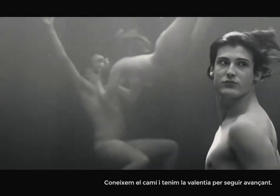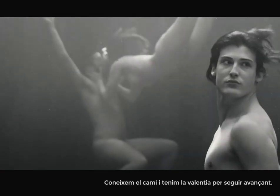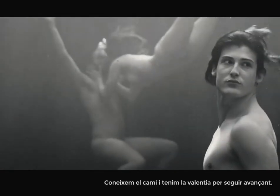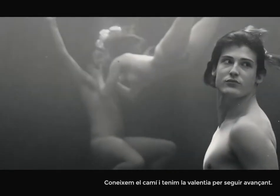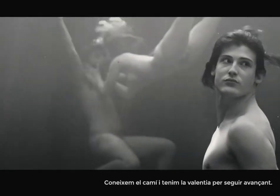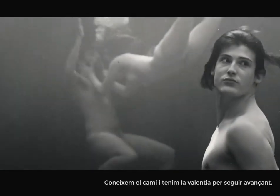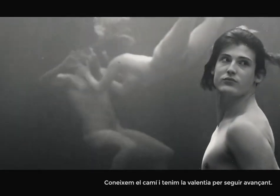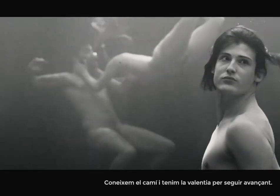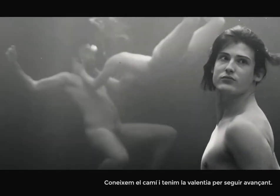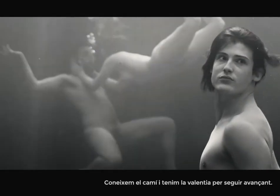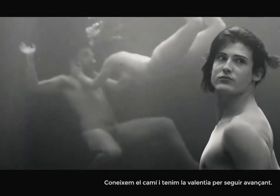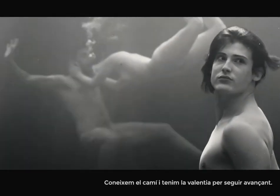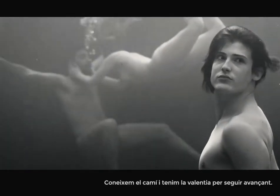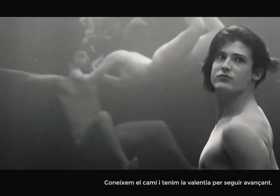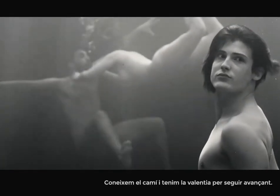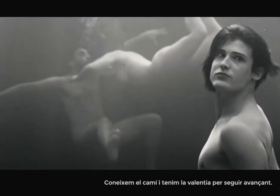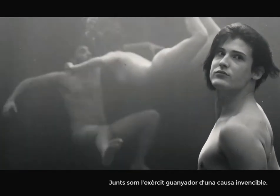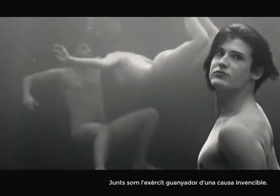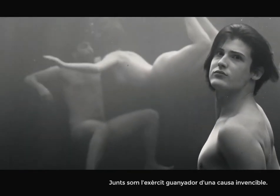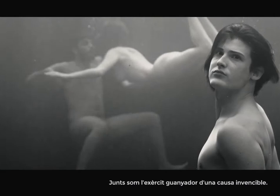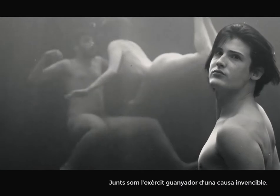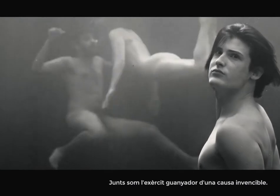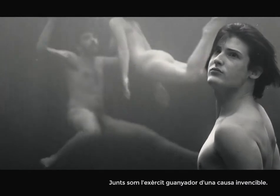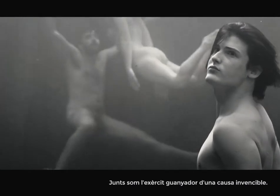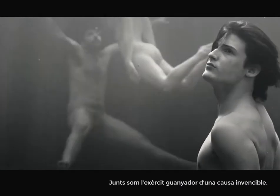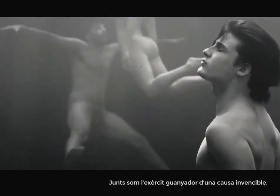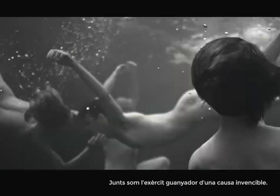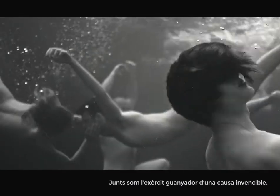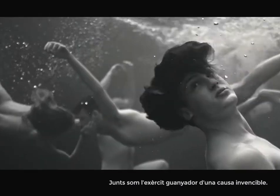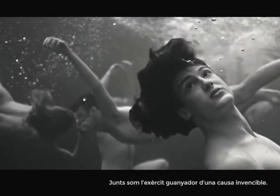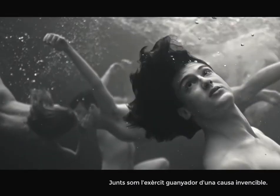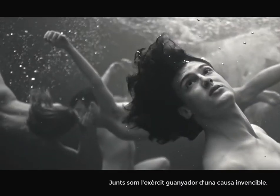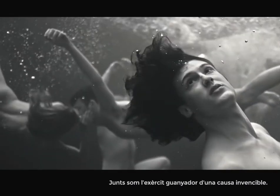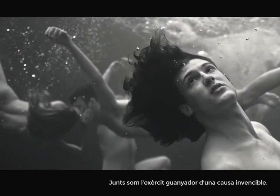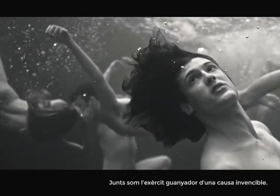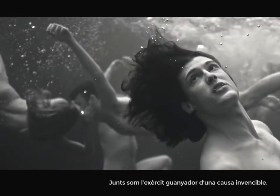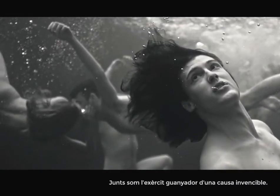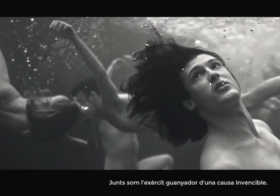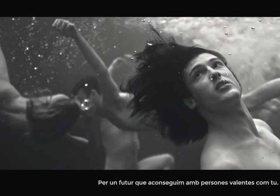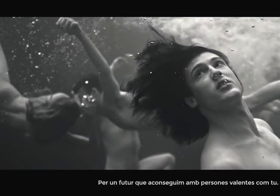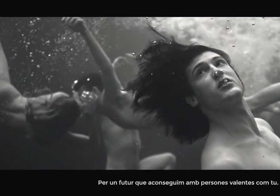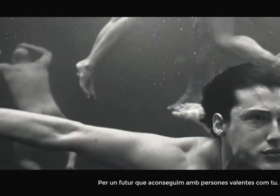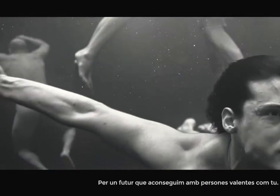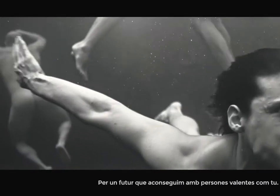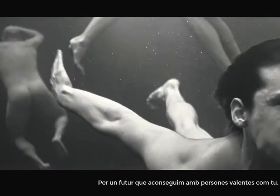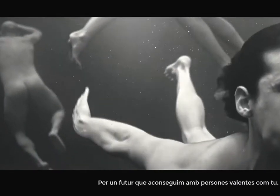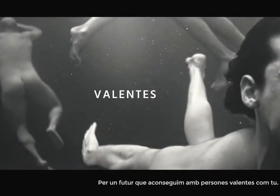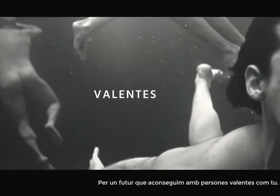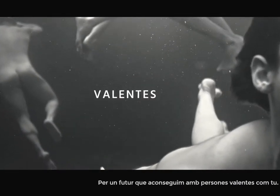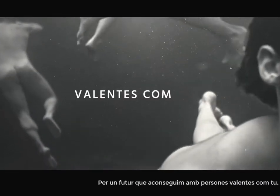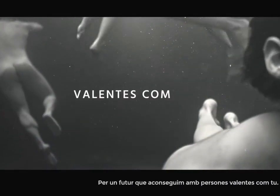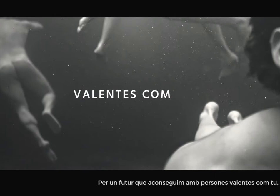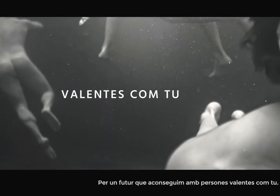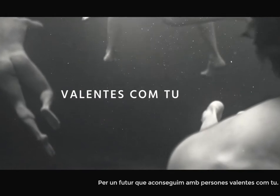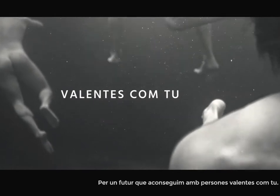Coneixem el camí i tenim la valentia per seguir avançant. Junts som l'exèrcit guanyador d'una causa invencible. Per a un futur que aconseguim